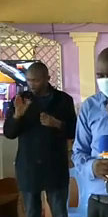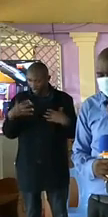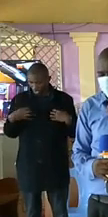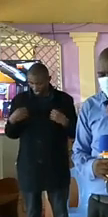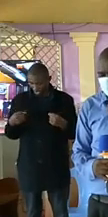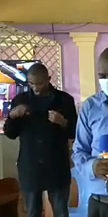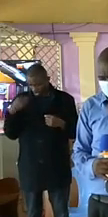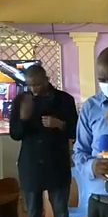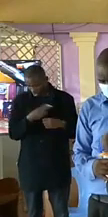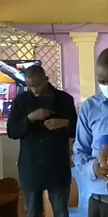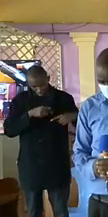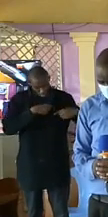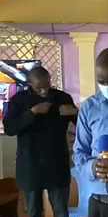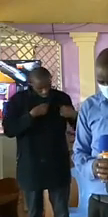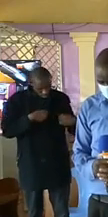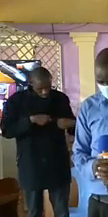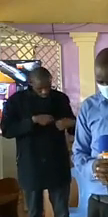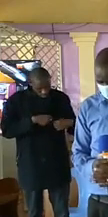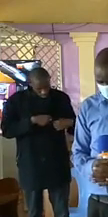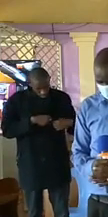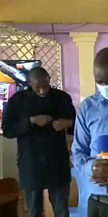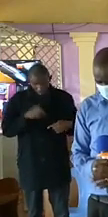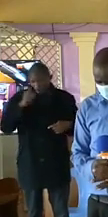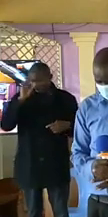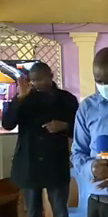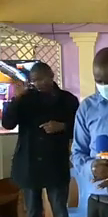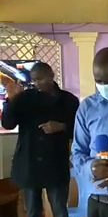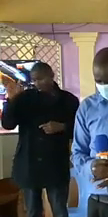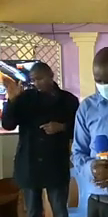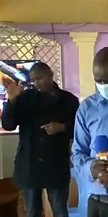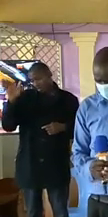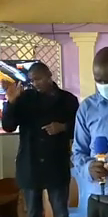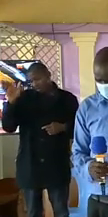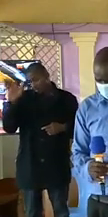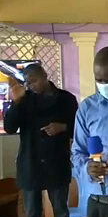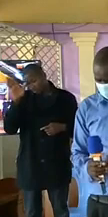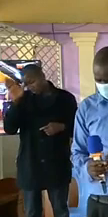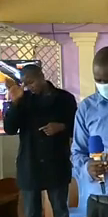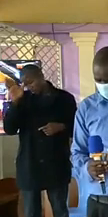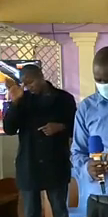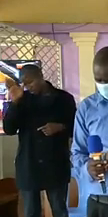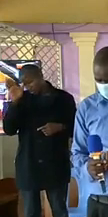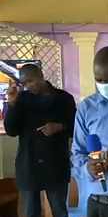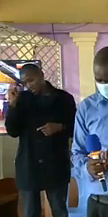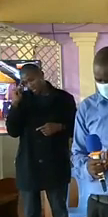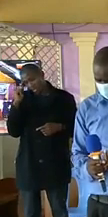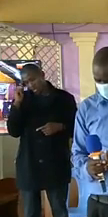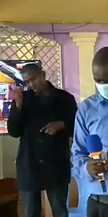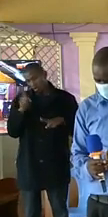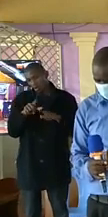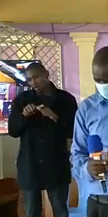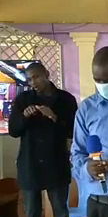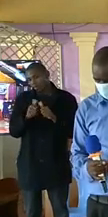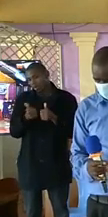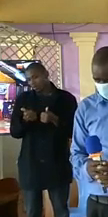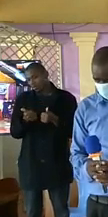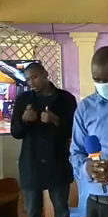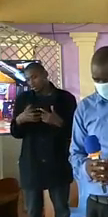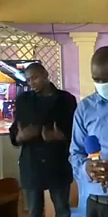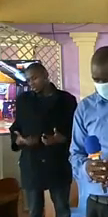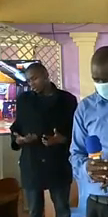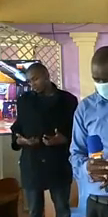wa ngoro citu Ngai. Na nigetha mwathani kuria tugikorwo tutihangitio mwathani tugiciria mwathani ona tukigieka mwathani